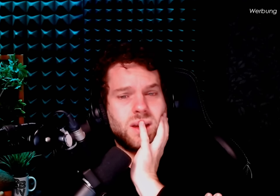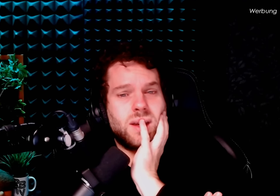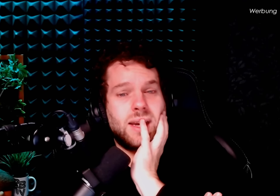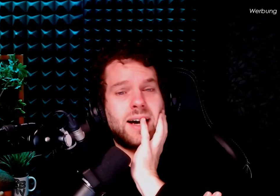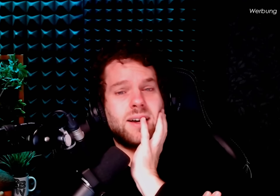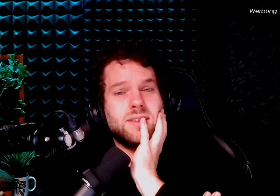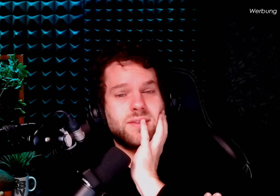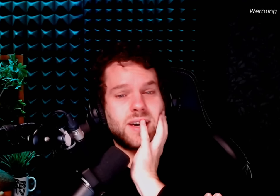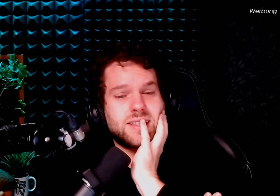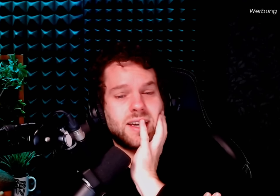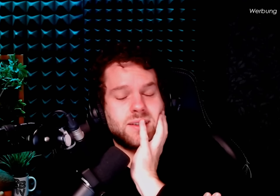Ja. Was denn?